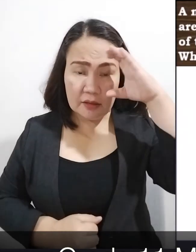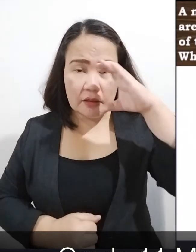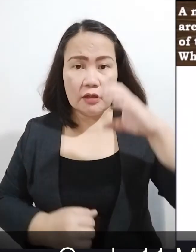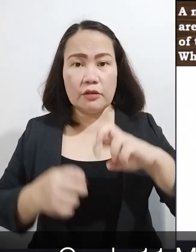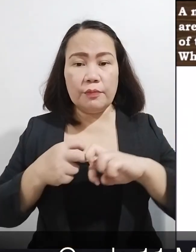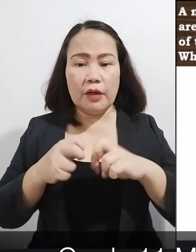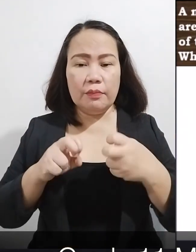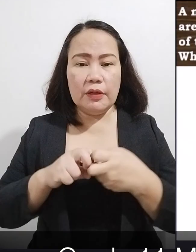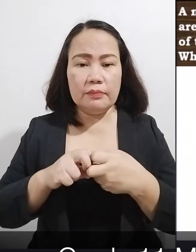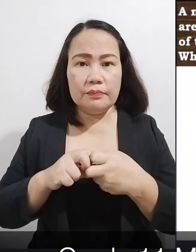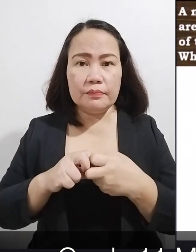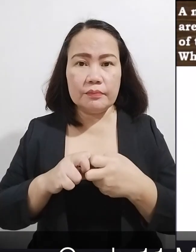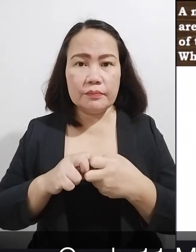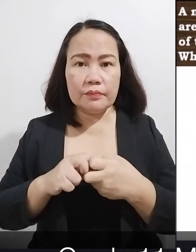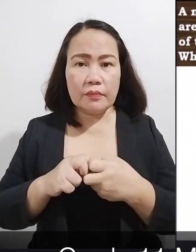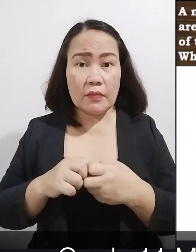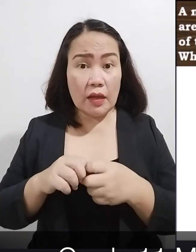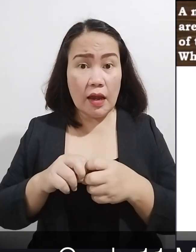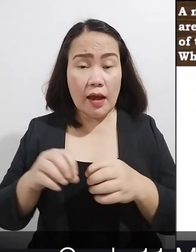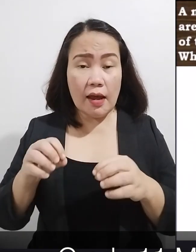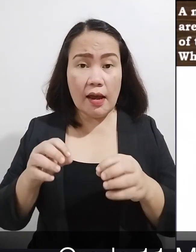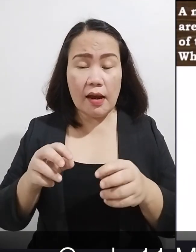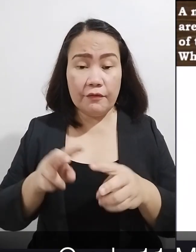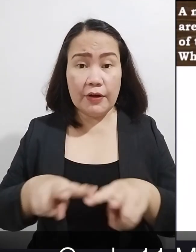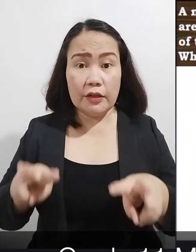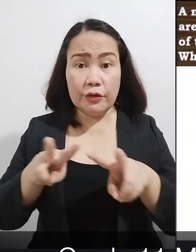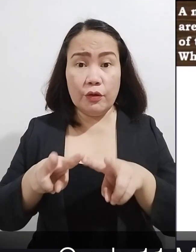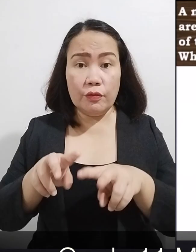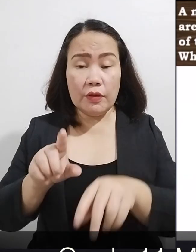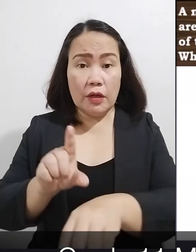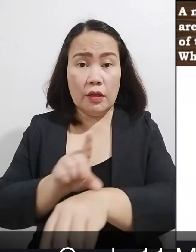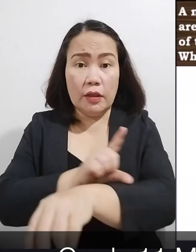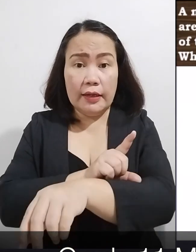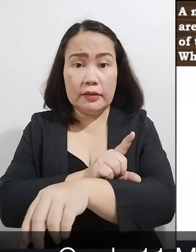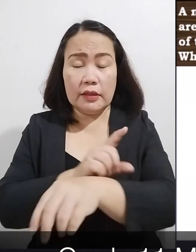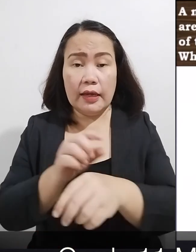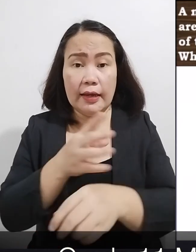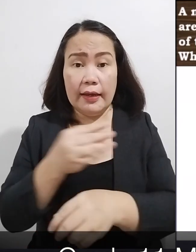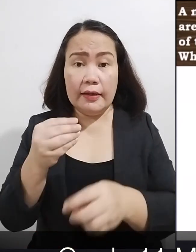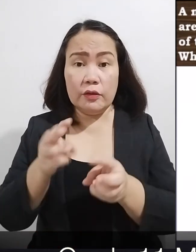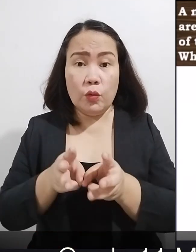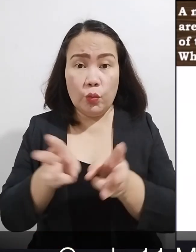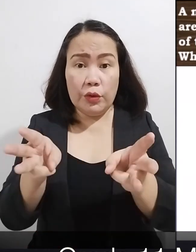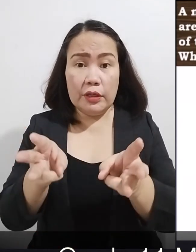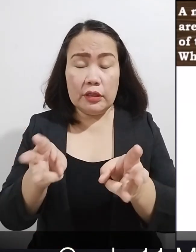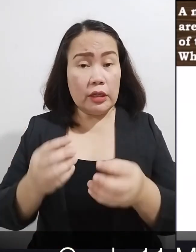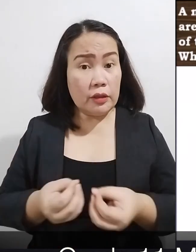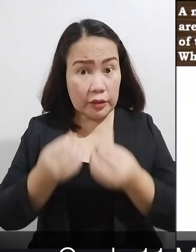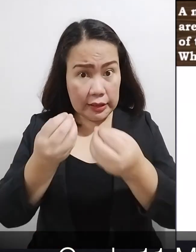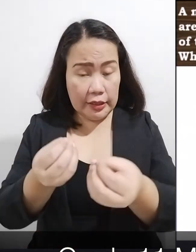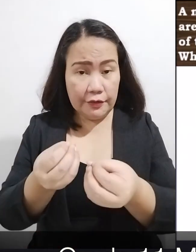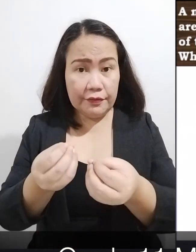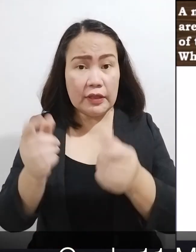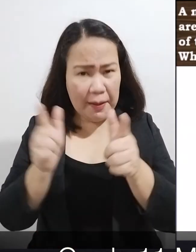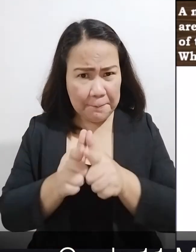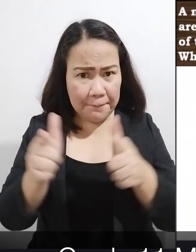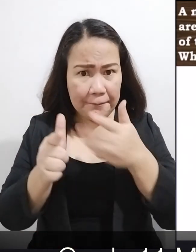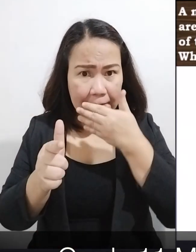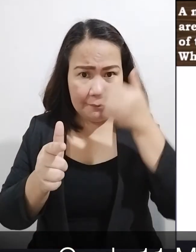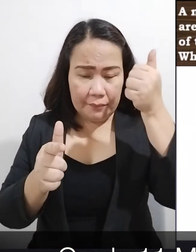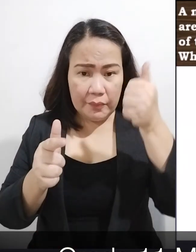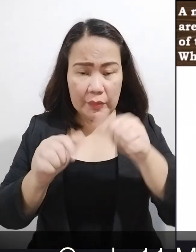Ang hinahanap natin sa problem na ito ay yung value ng length at width na magbibigay ng largest possible area